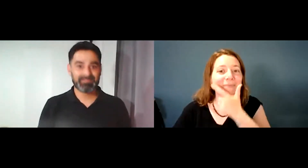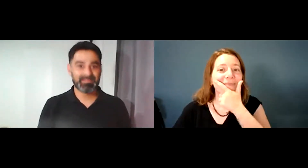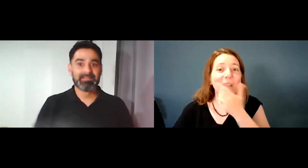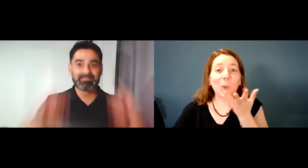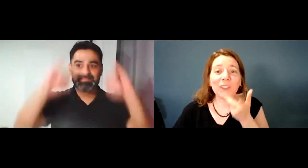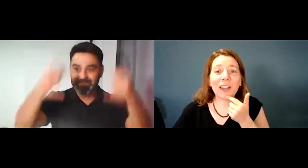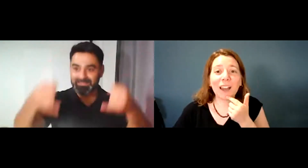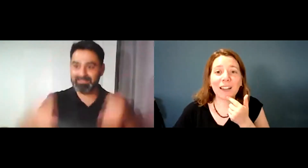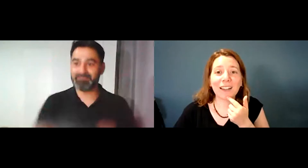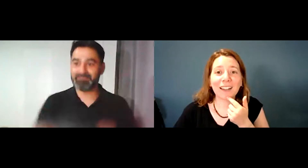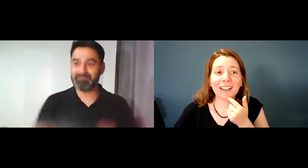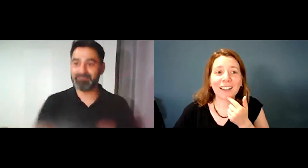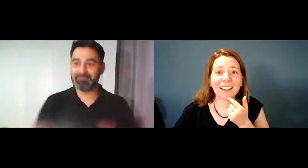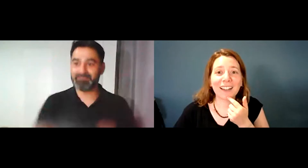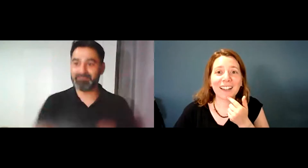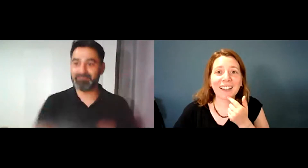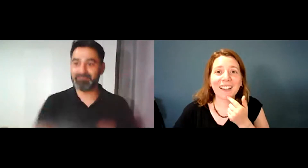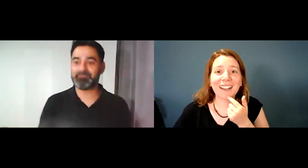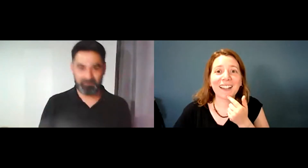¿Te gusta? Me gusta.